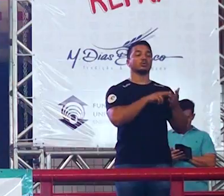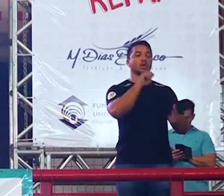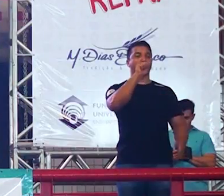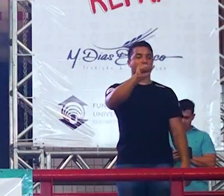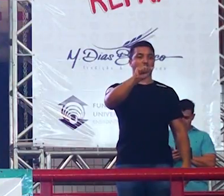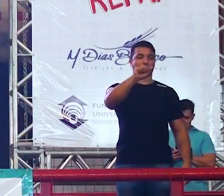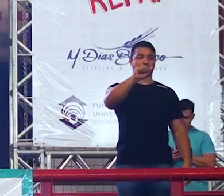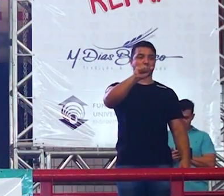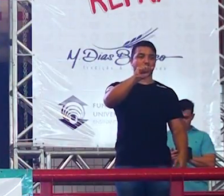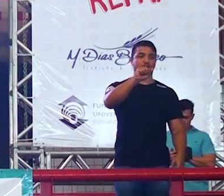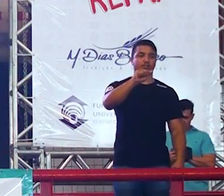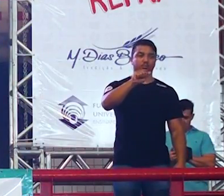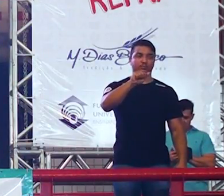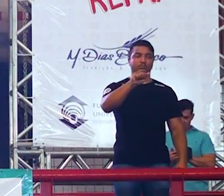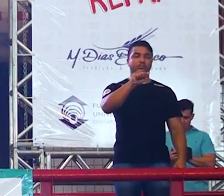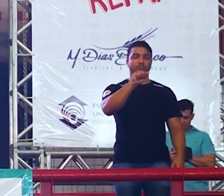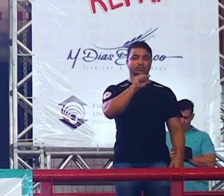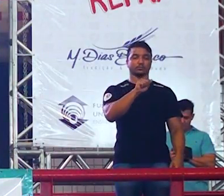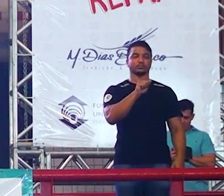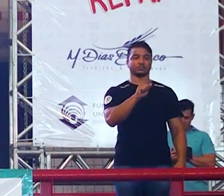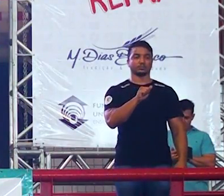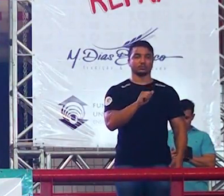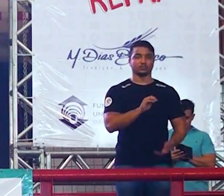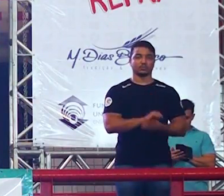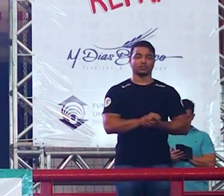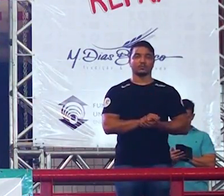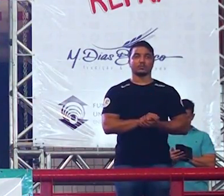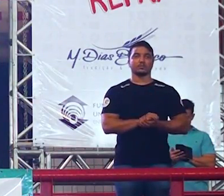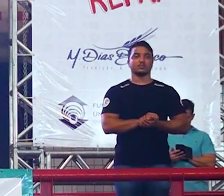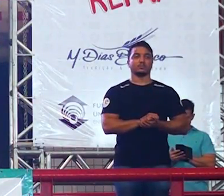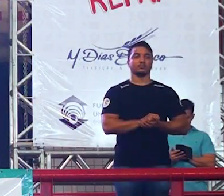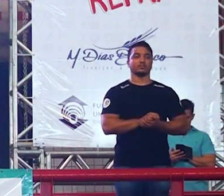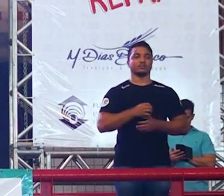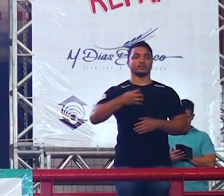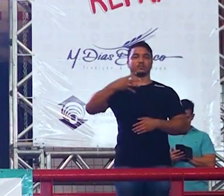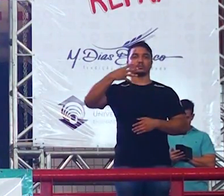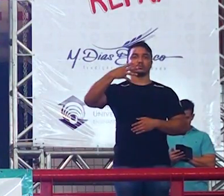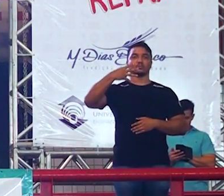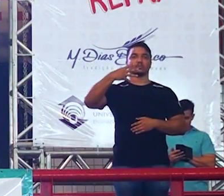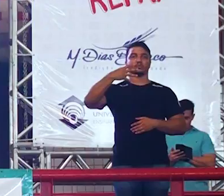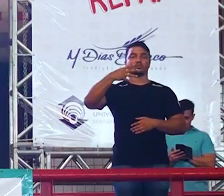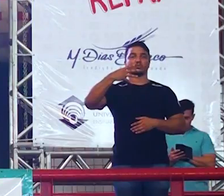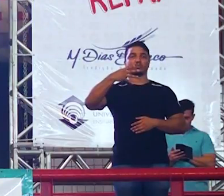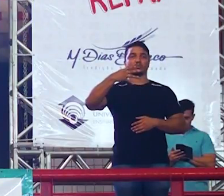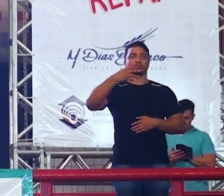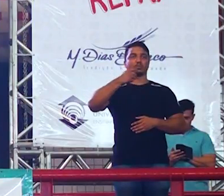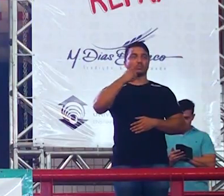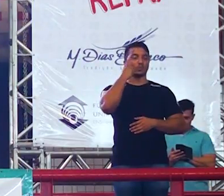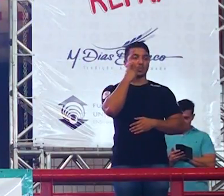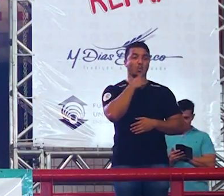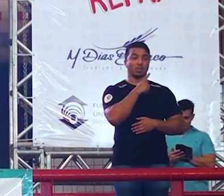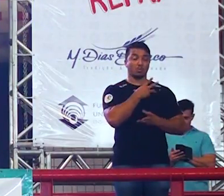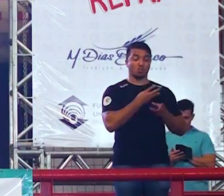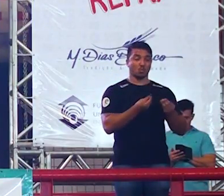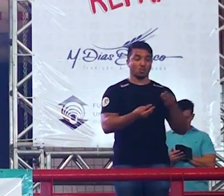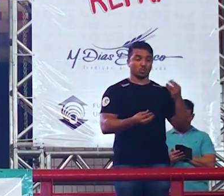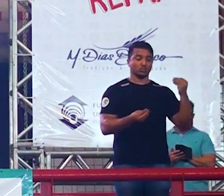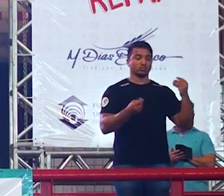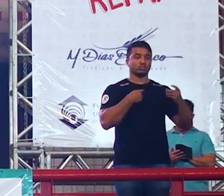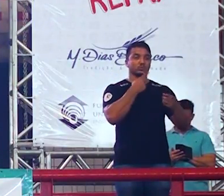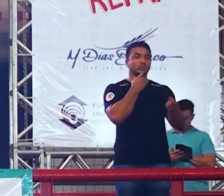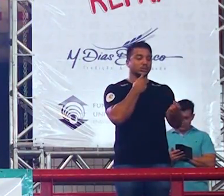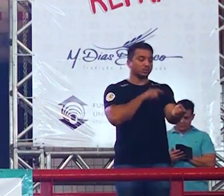A. Quarta questão. Um homem dosou a concentração de testosterona em seu sangue